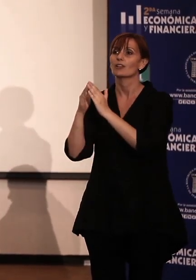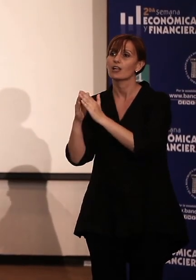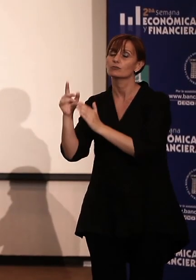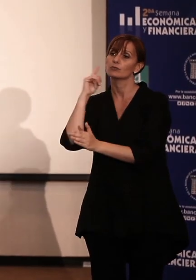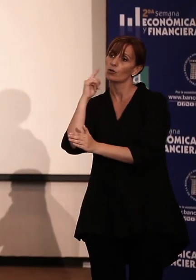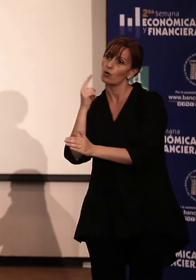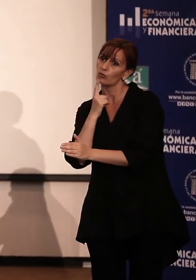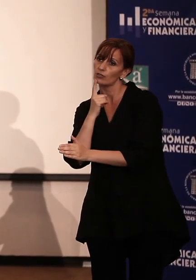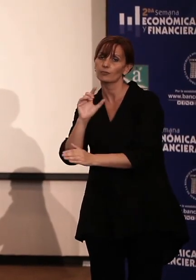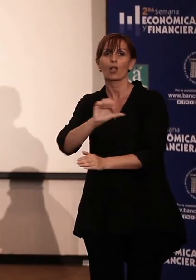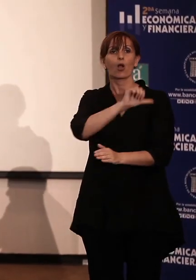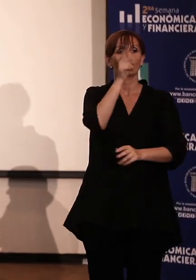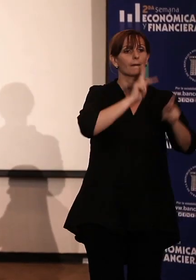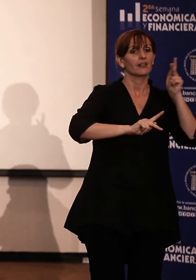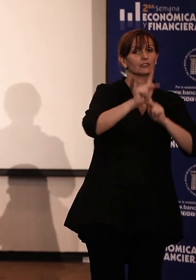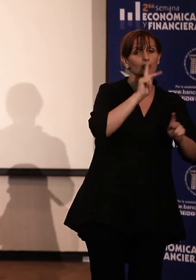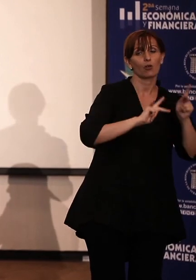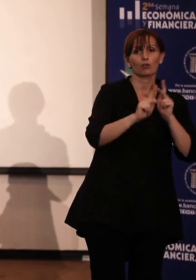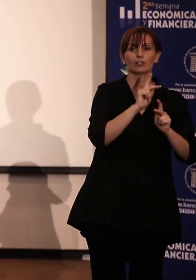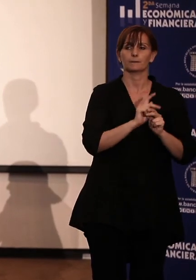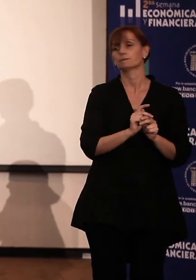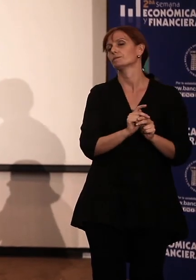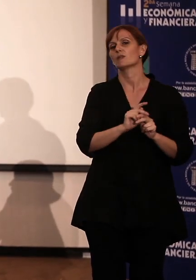etcétera discapacidad también